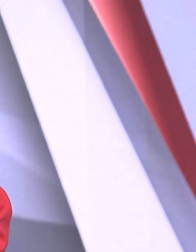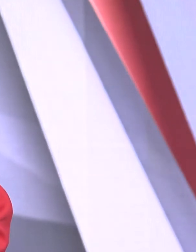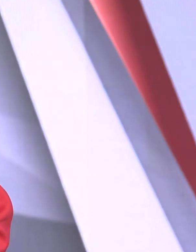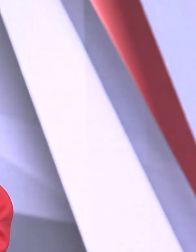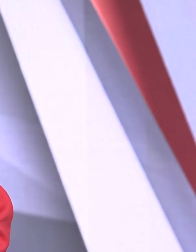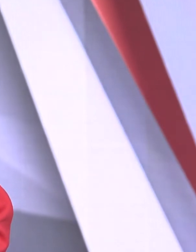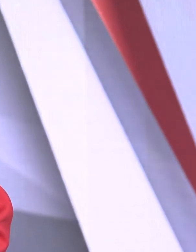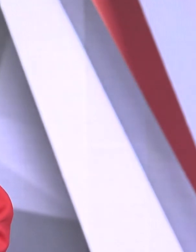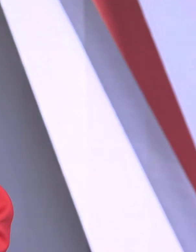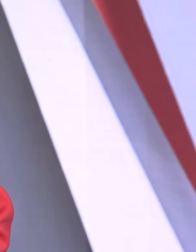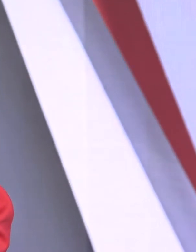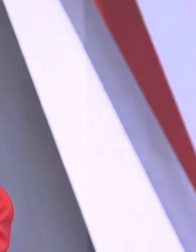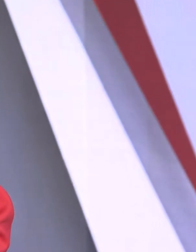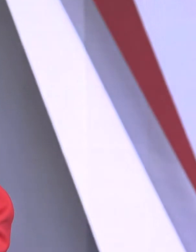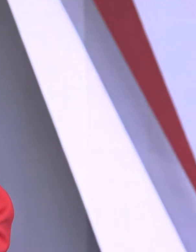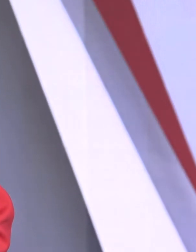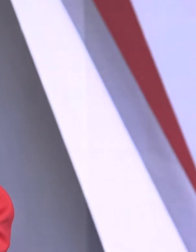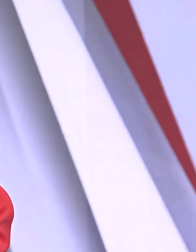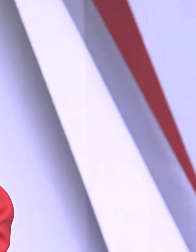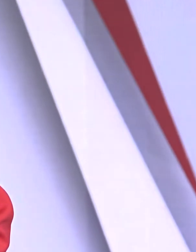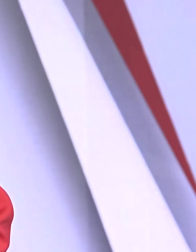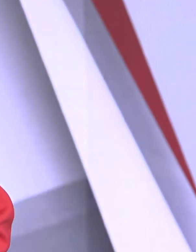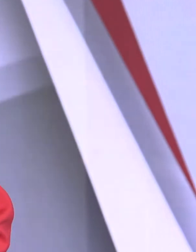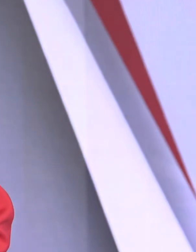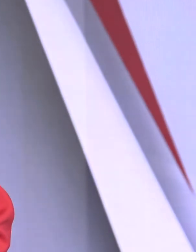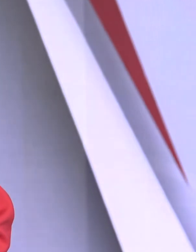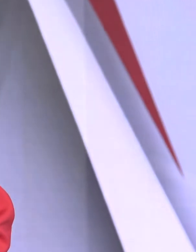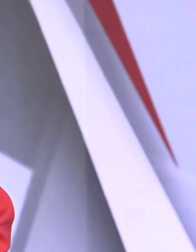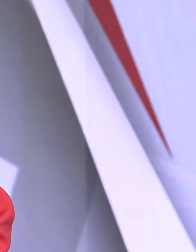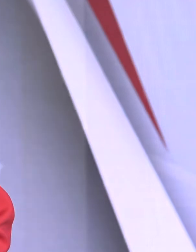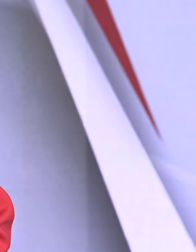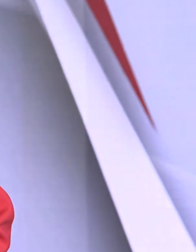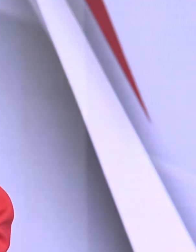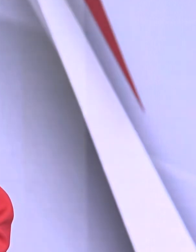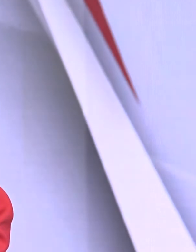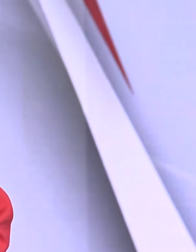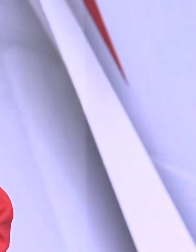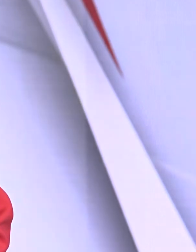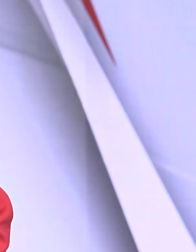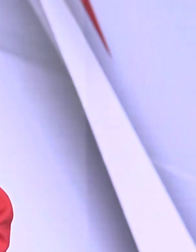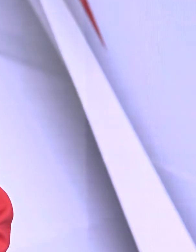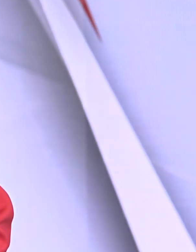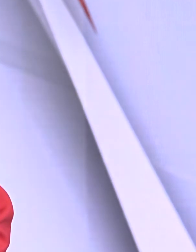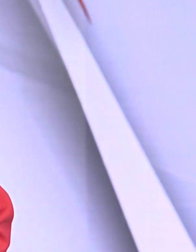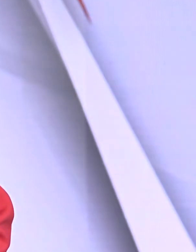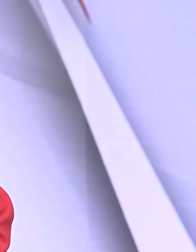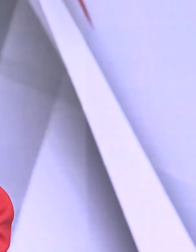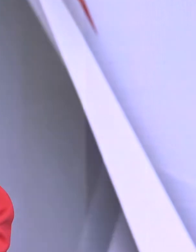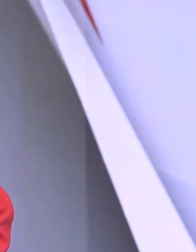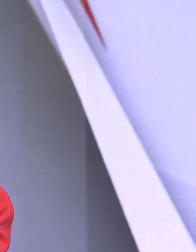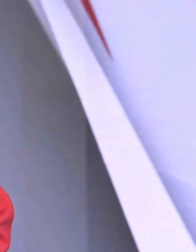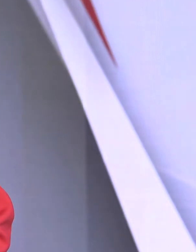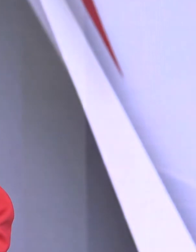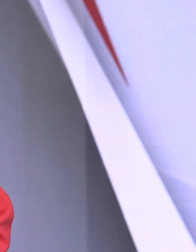Лікарні Дніпропетровщини отримали понад 209 мільйонів гривень на підвищення зарплат медпрацівникам. Загалом